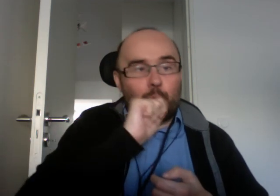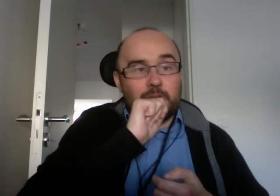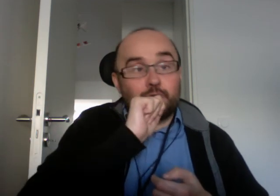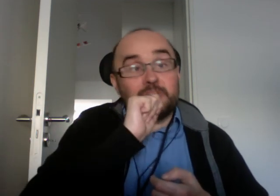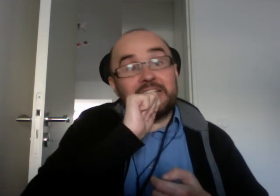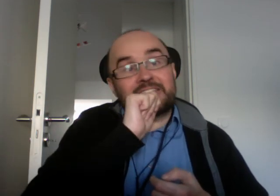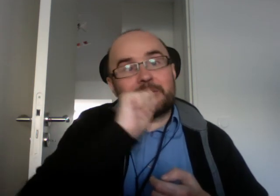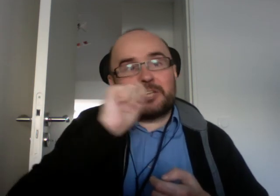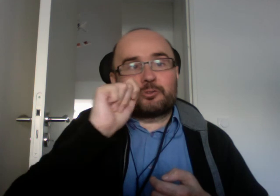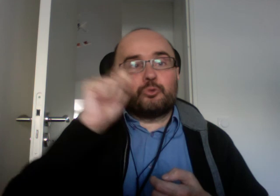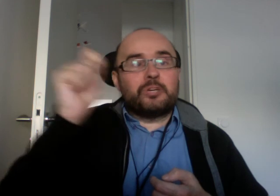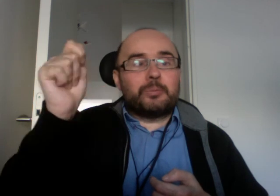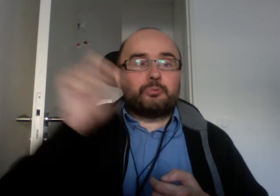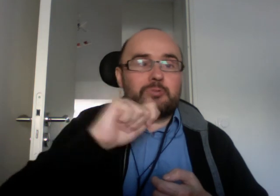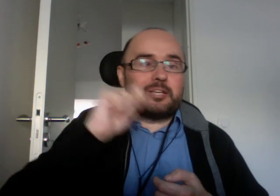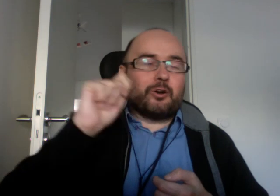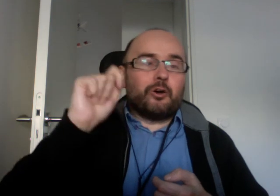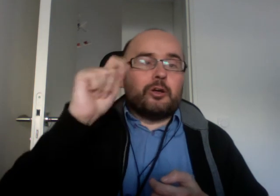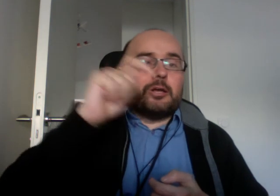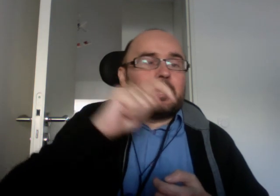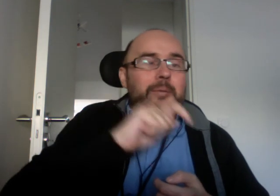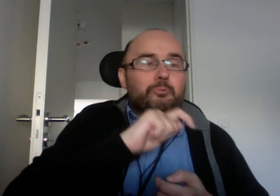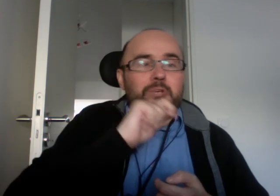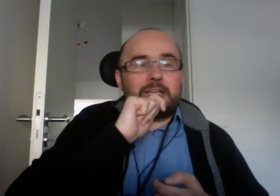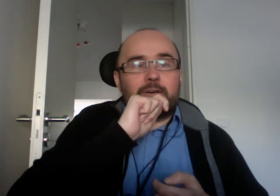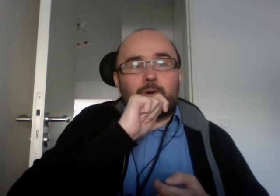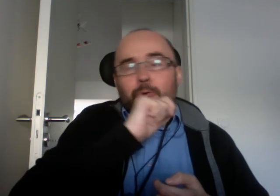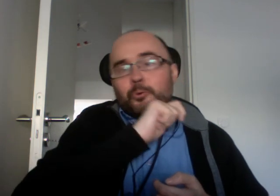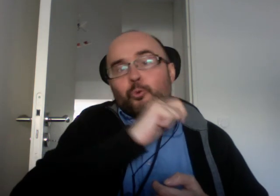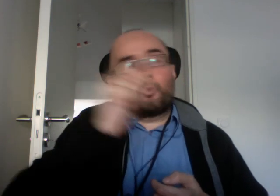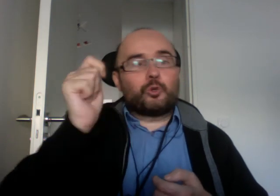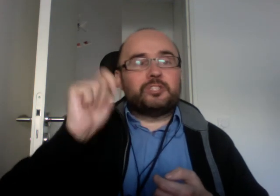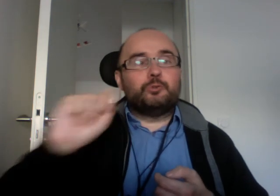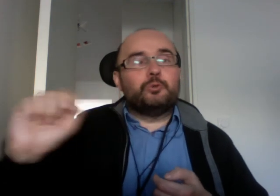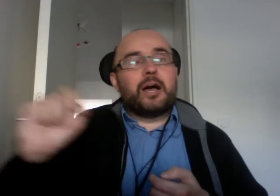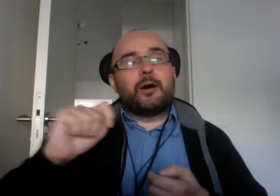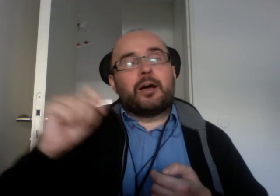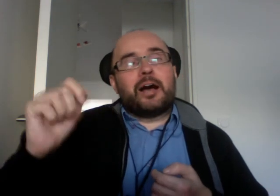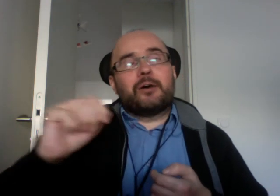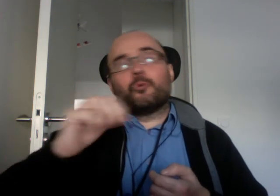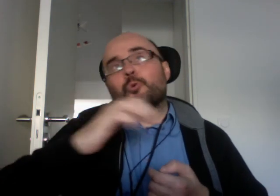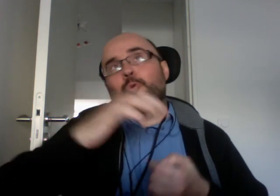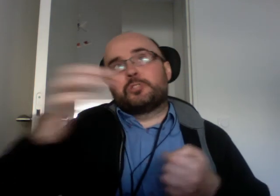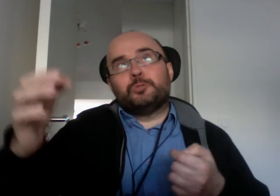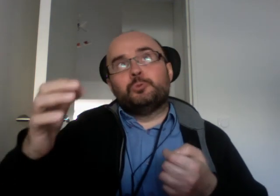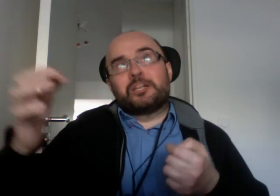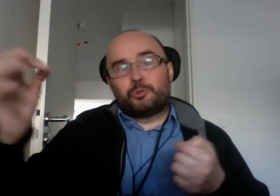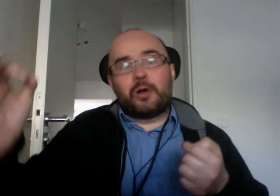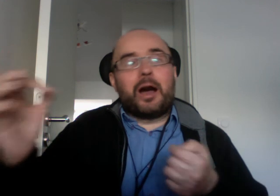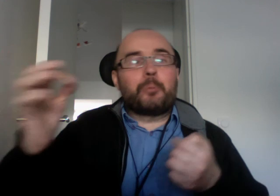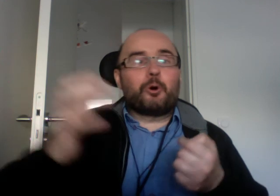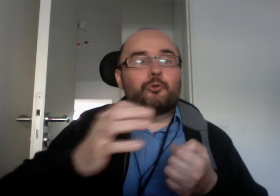Alors moi je vous dis à très bientôt et puis on continue bien sûr à apprendre